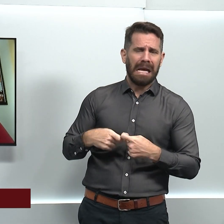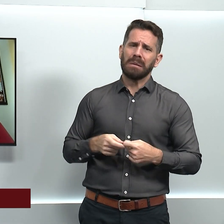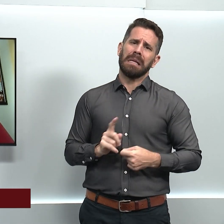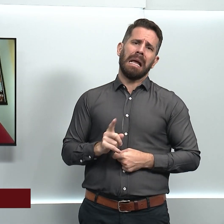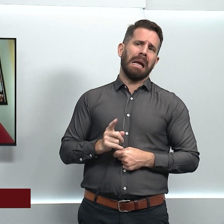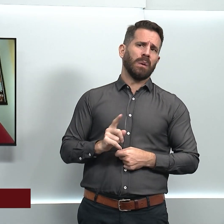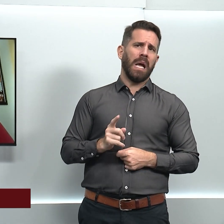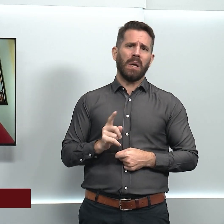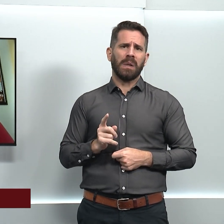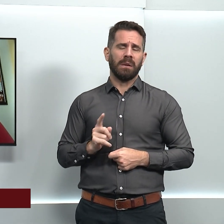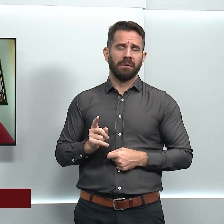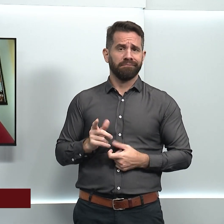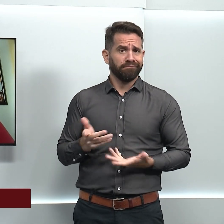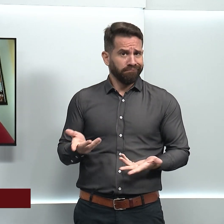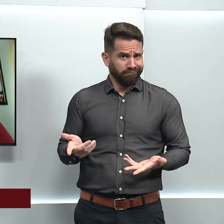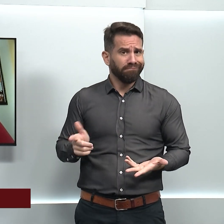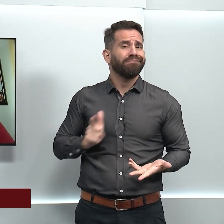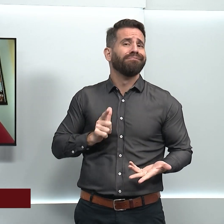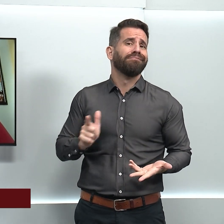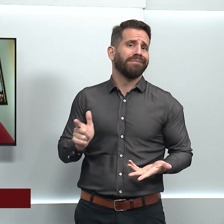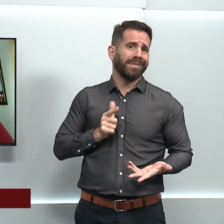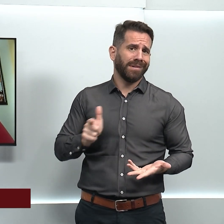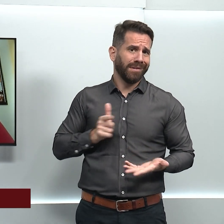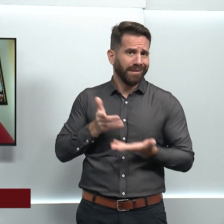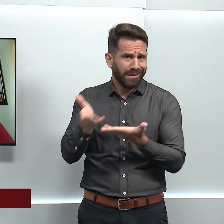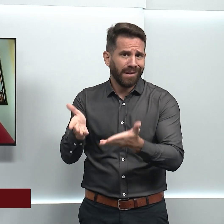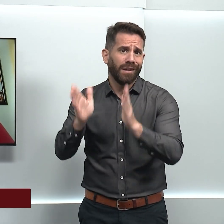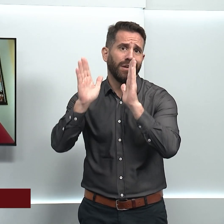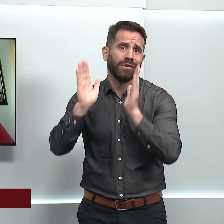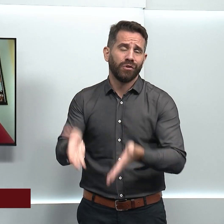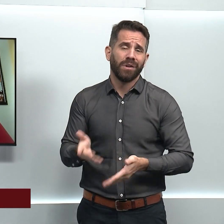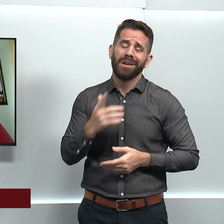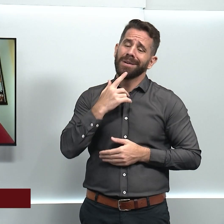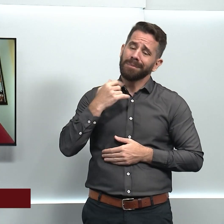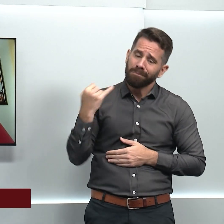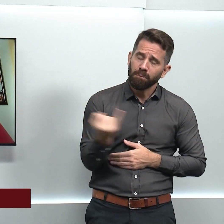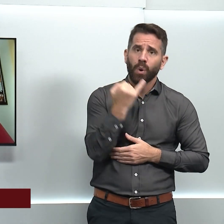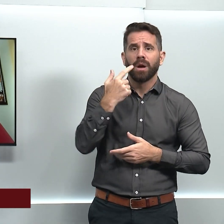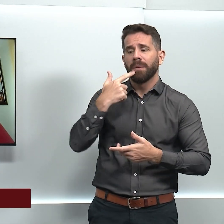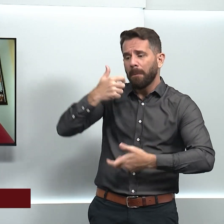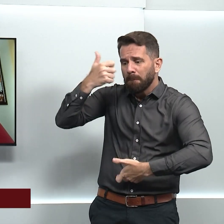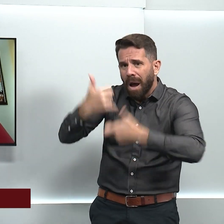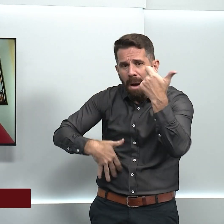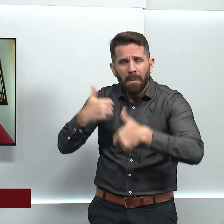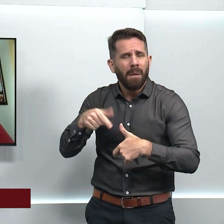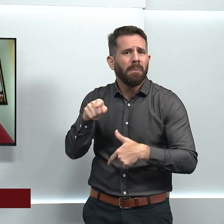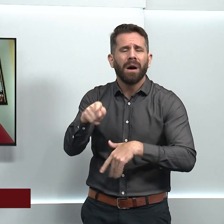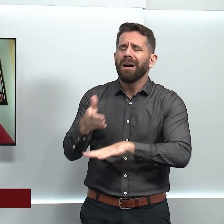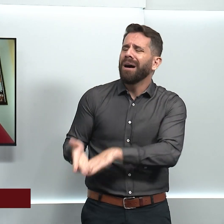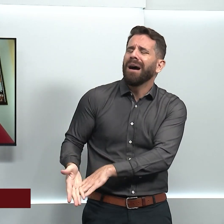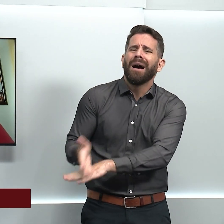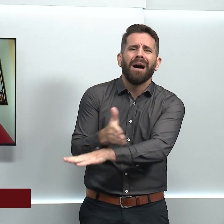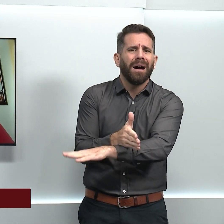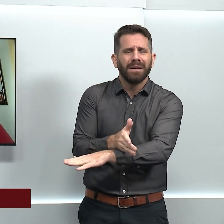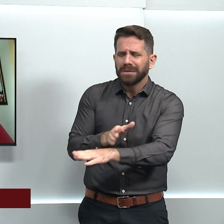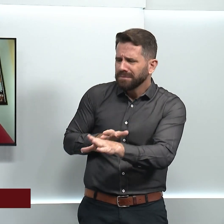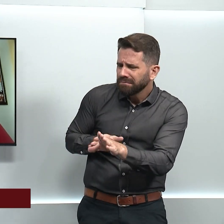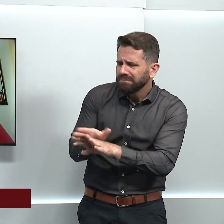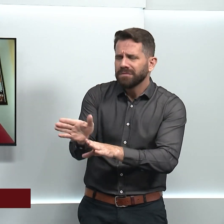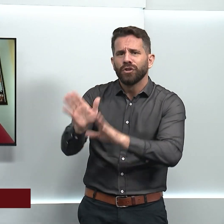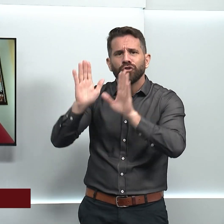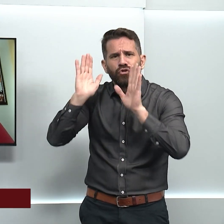não estejam praticando. Então, é importante que a gente comece a falar desde a infância, dar nome às